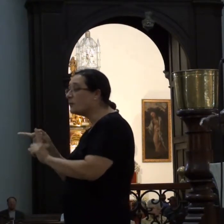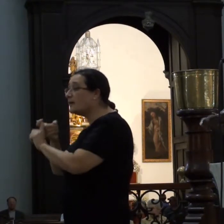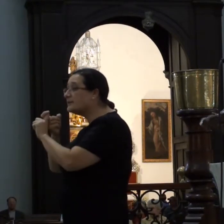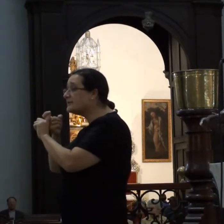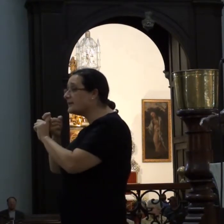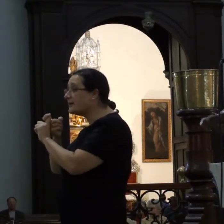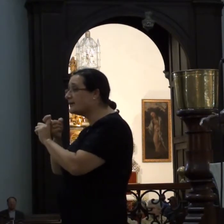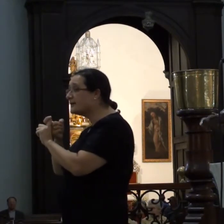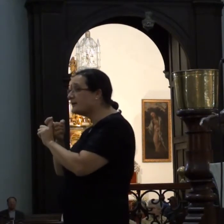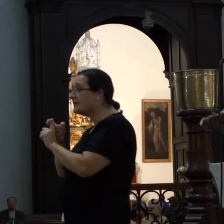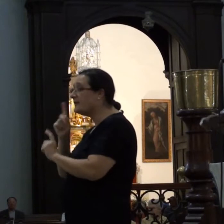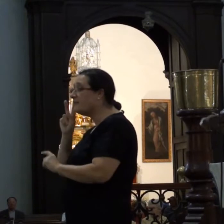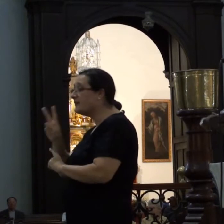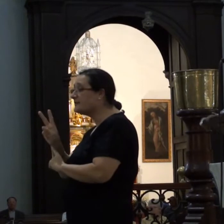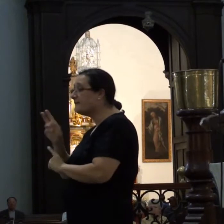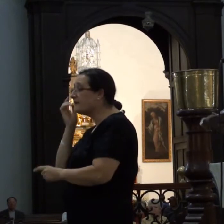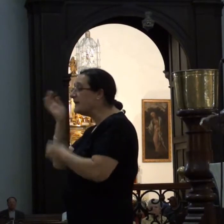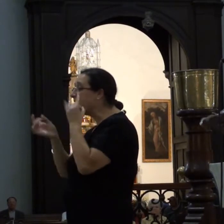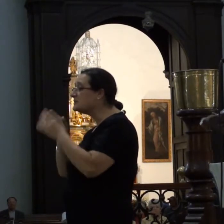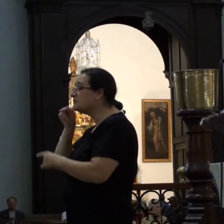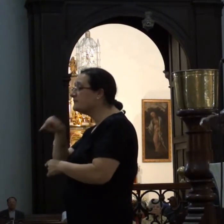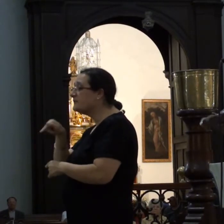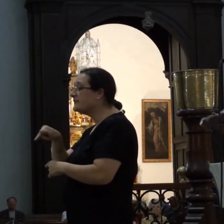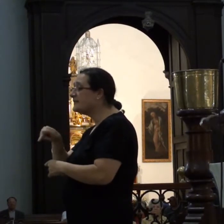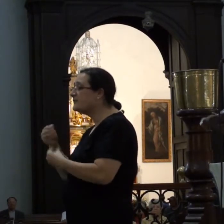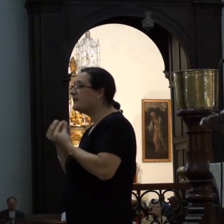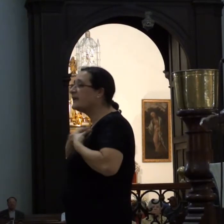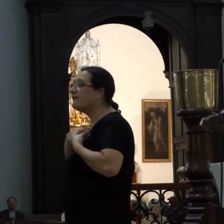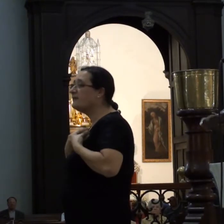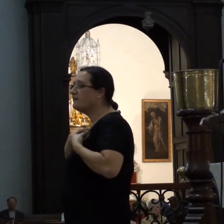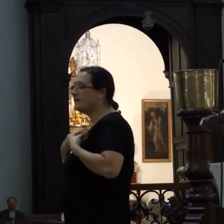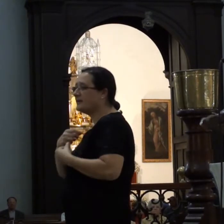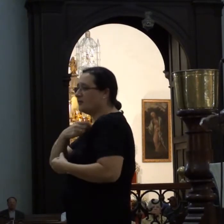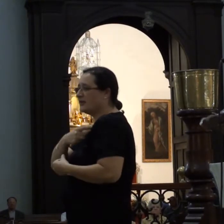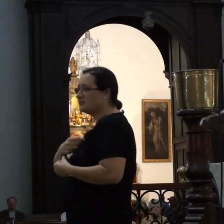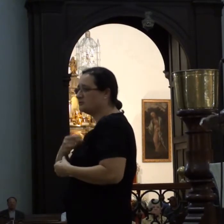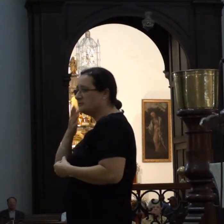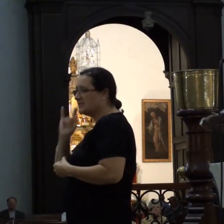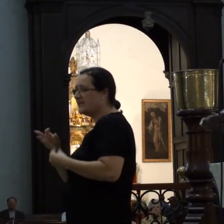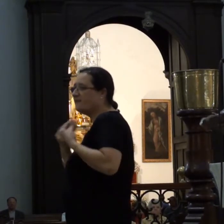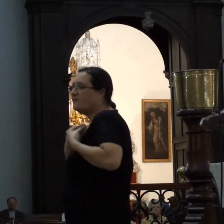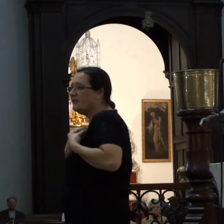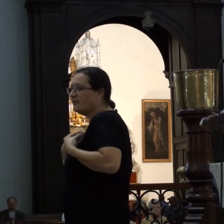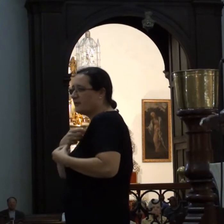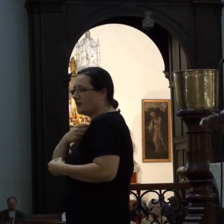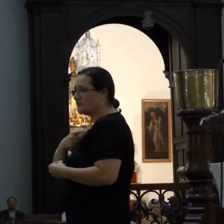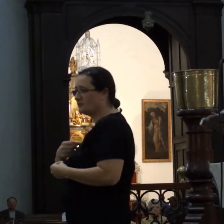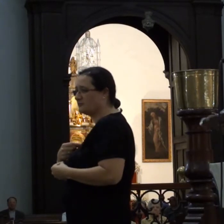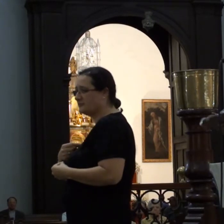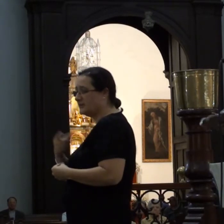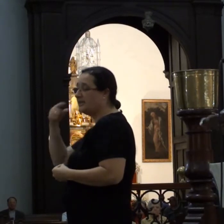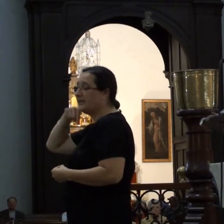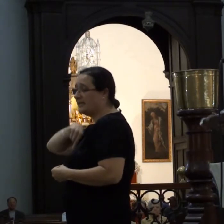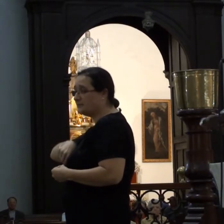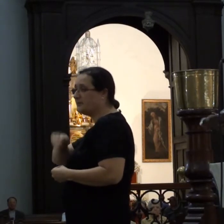entendemos la acción de ese habitante de nuestro corazón que es el espíritu de Dios que ha sido en